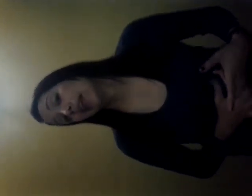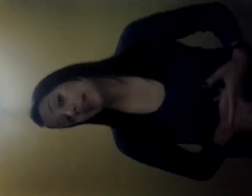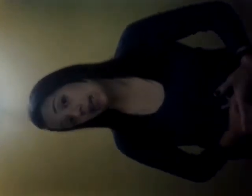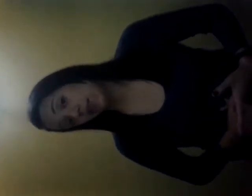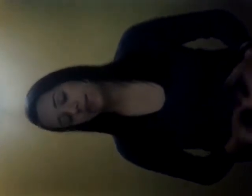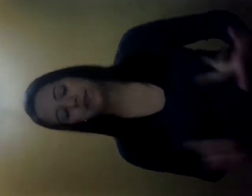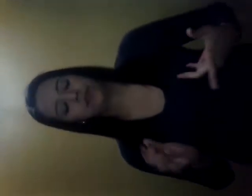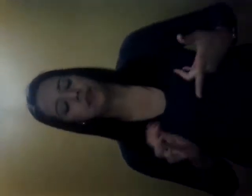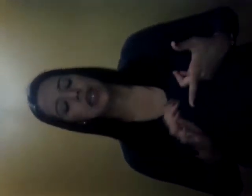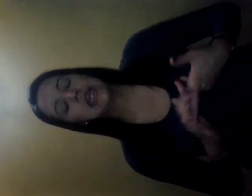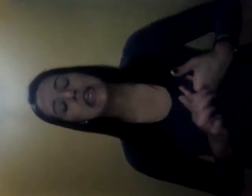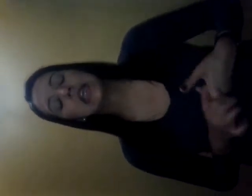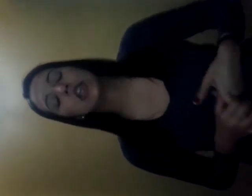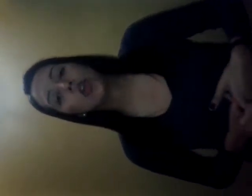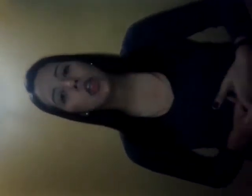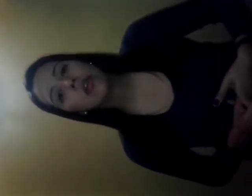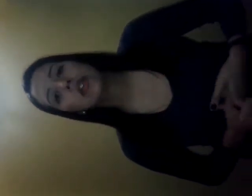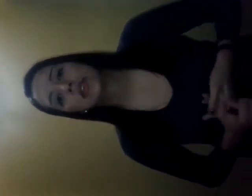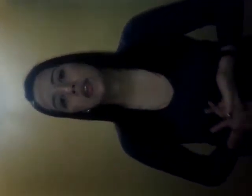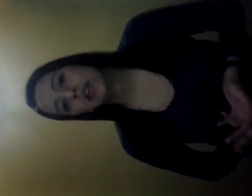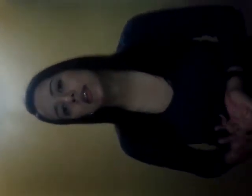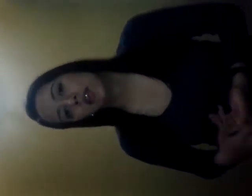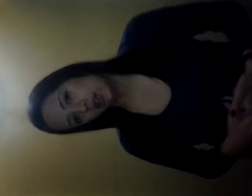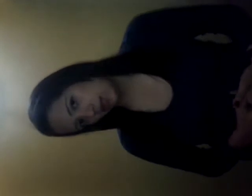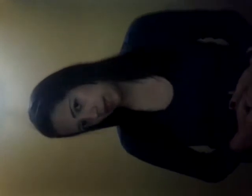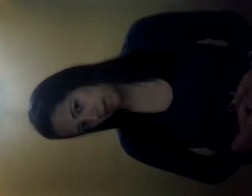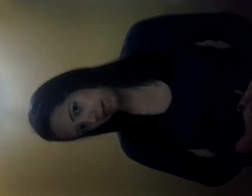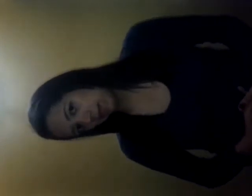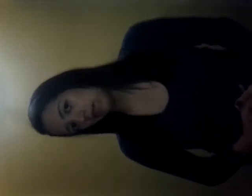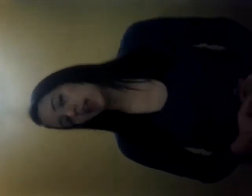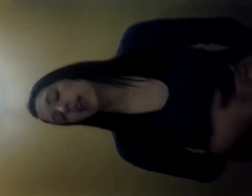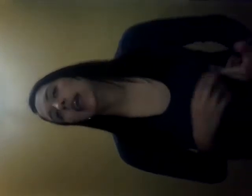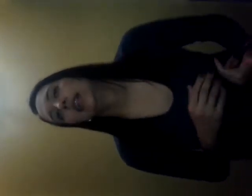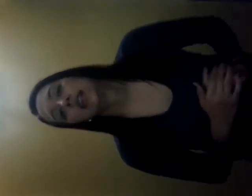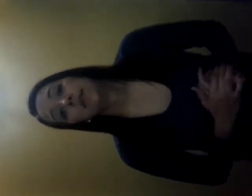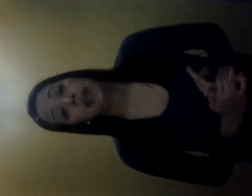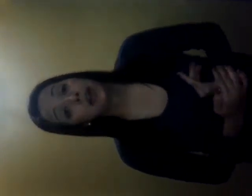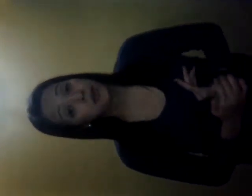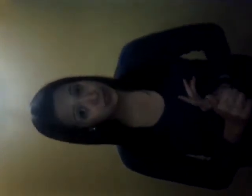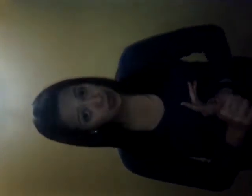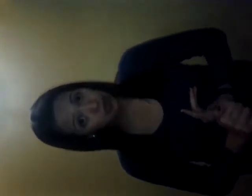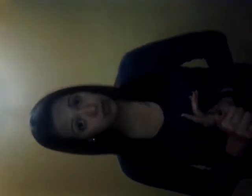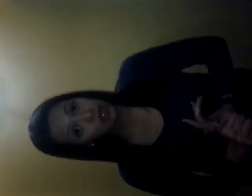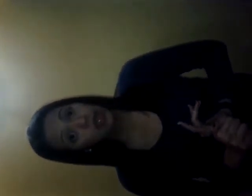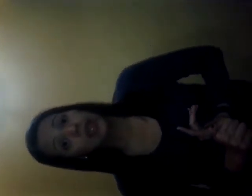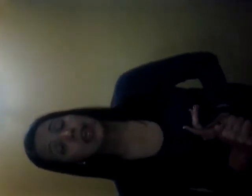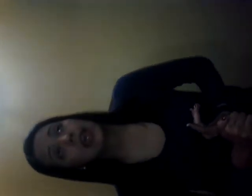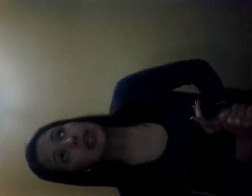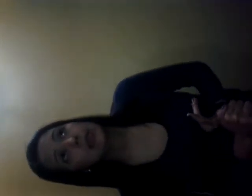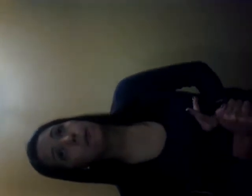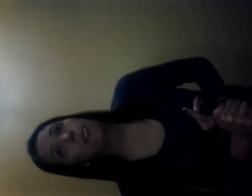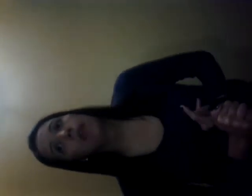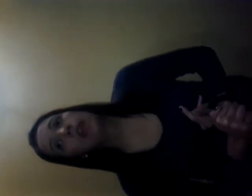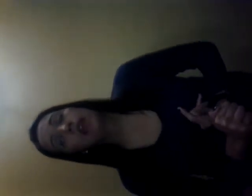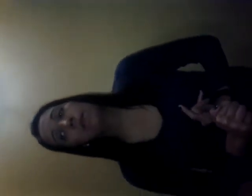Está también la rotación, que es la manera que el estudiante tiene que sentir la necesidad para el uso